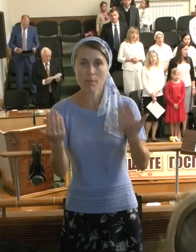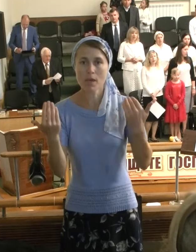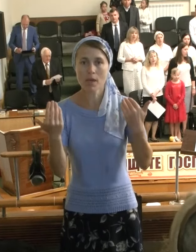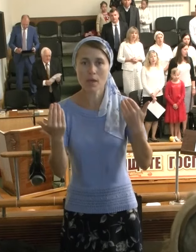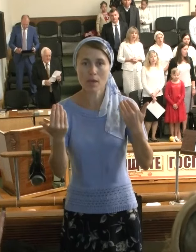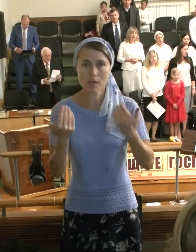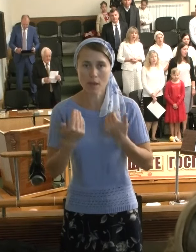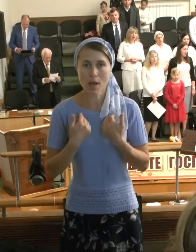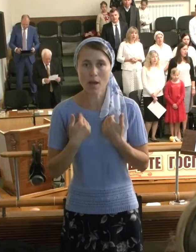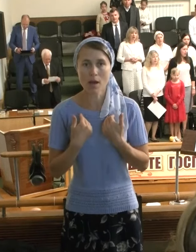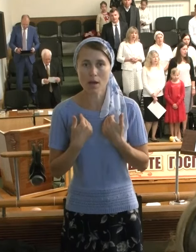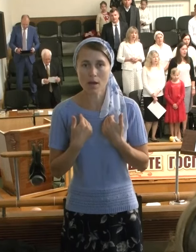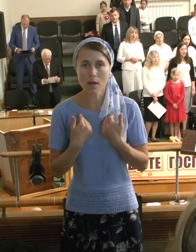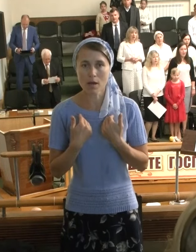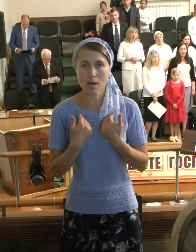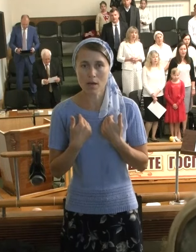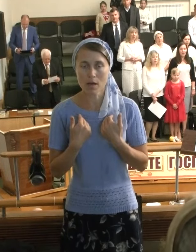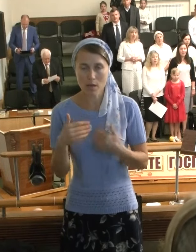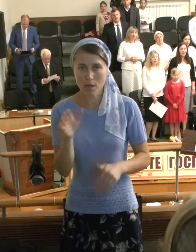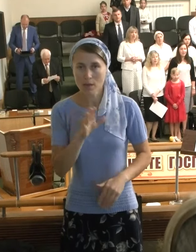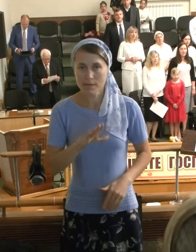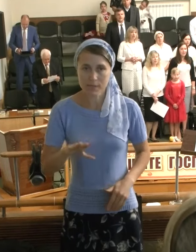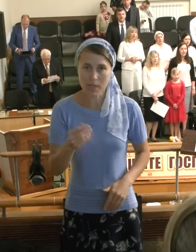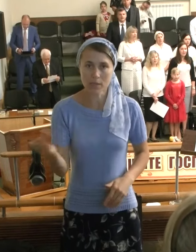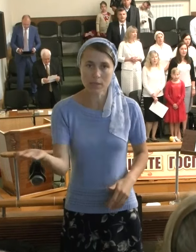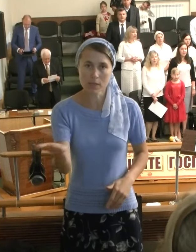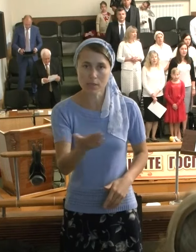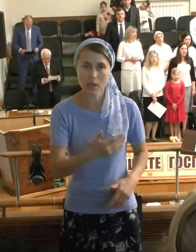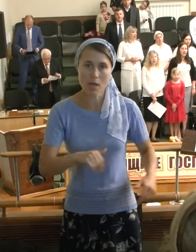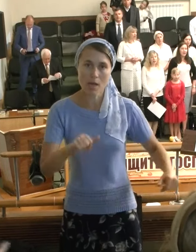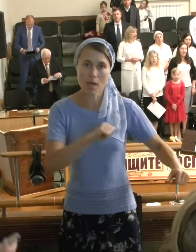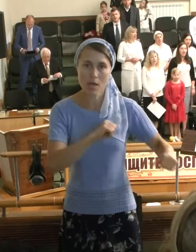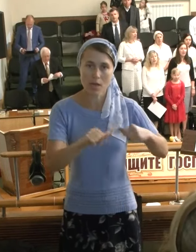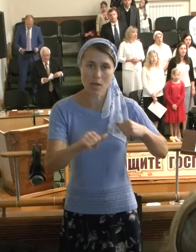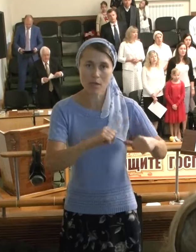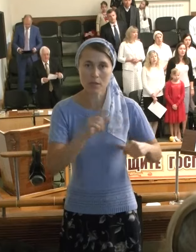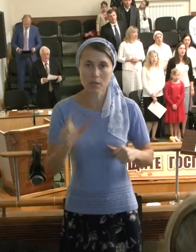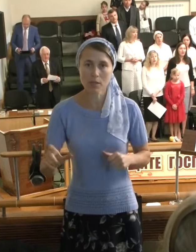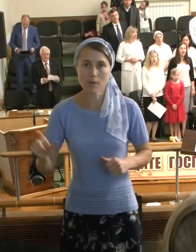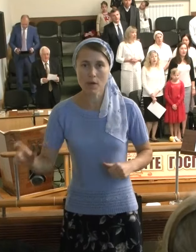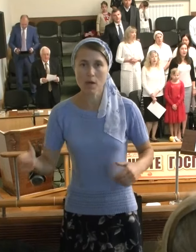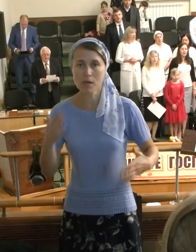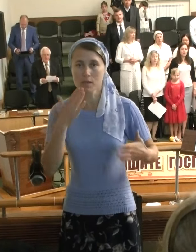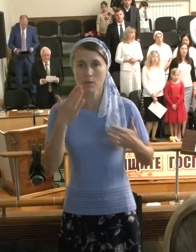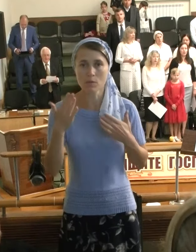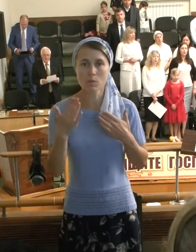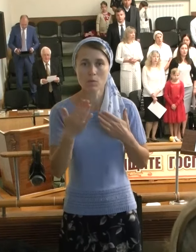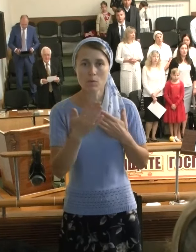Thank you.